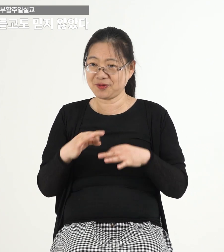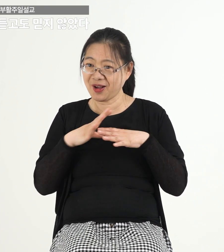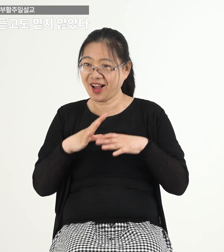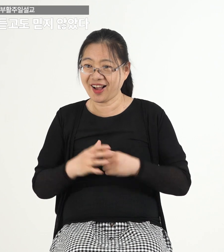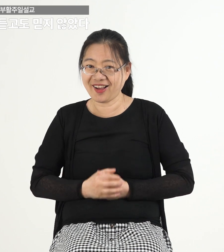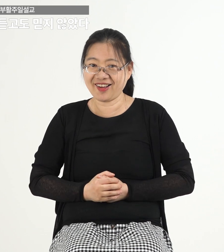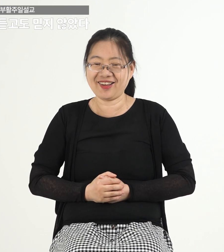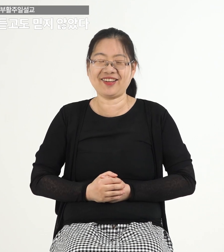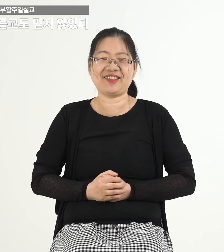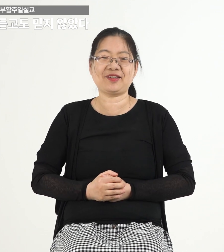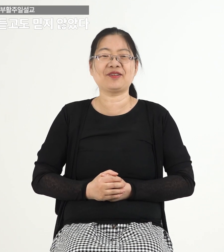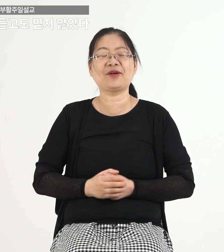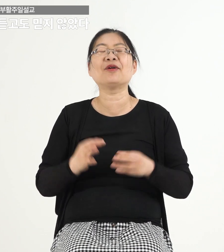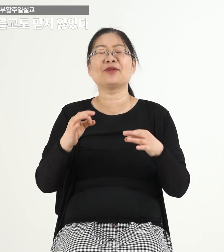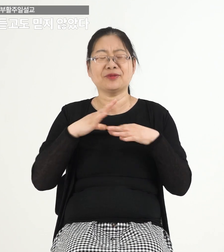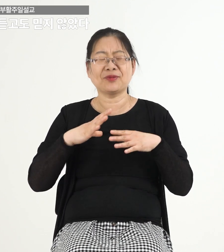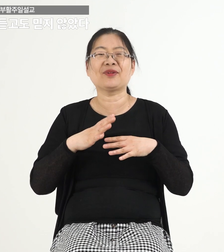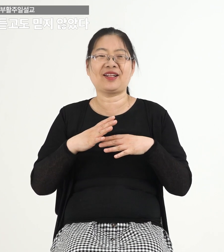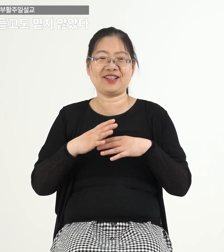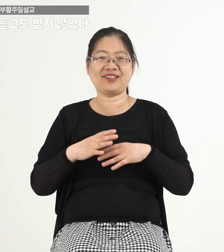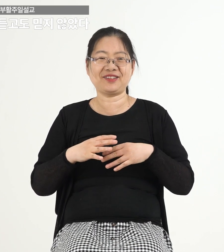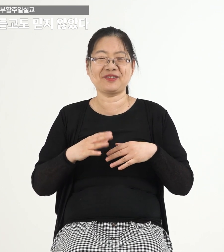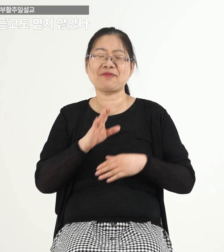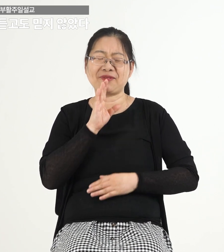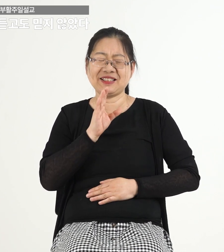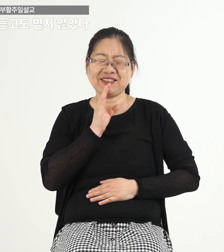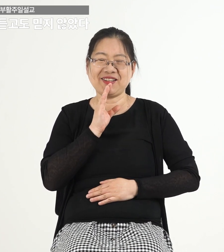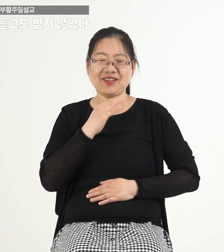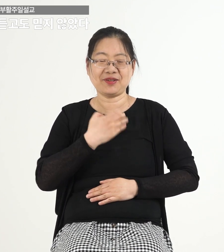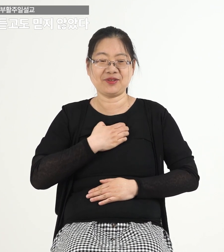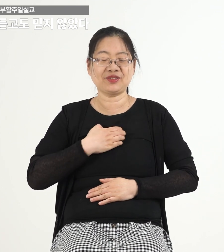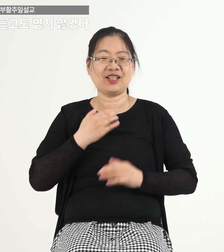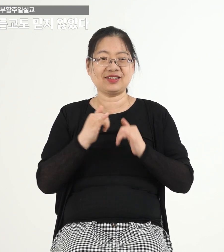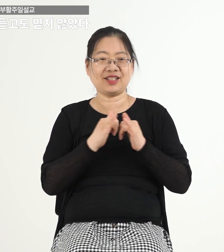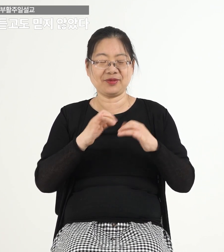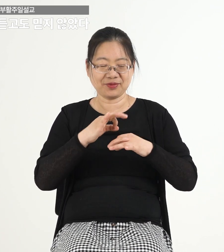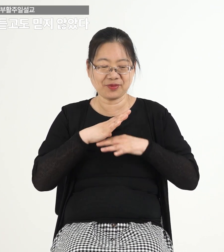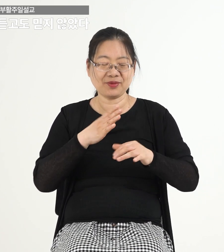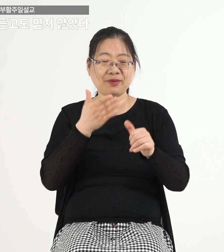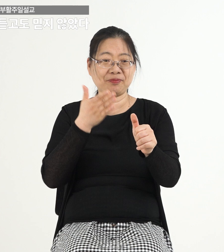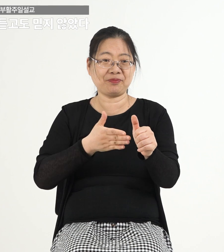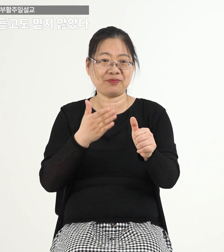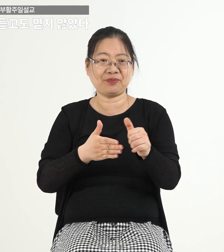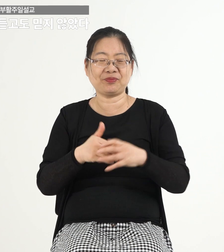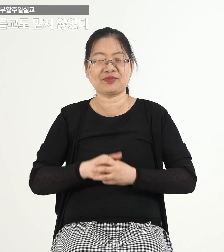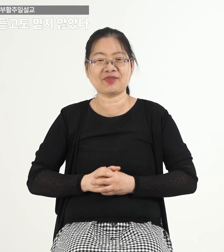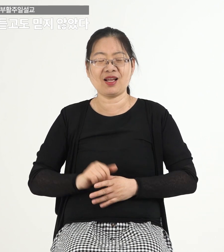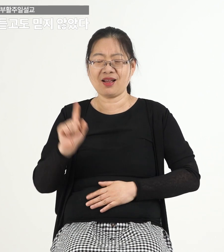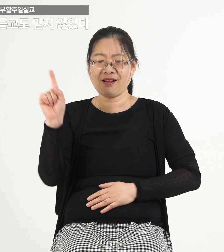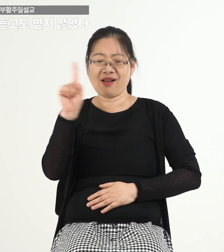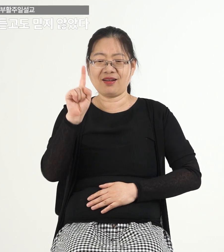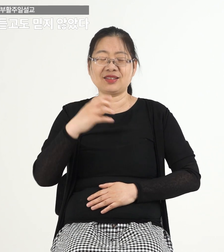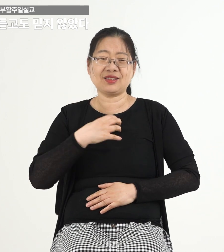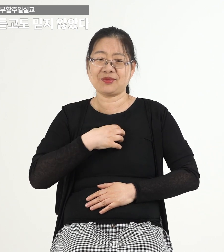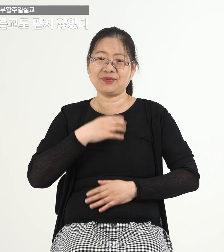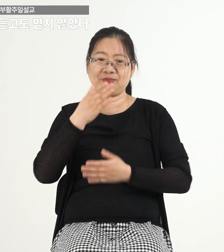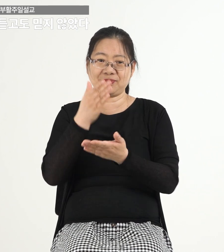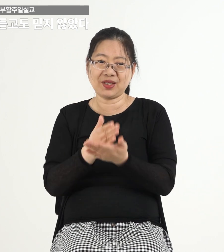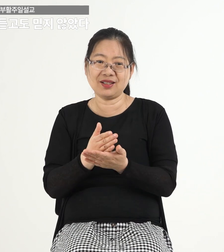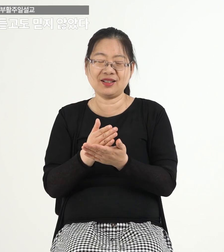놀라셨나요? 놀라셔야 돼요. 걱정하는 사람들 놀라셔야 돼요. 아무것도 염려하지